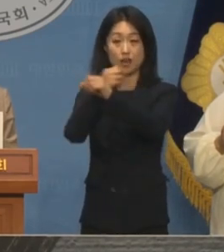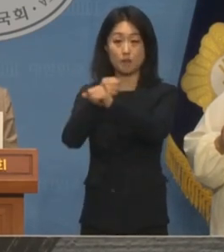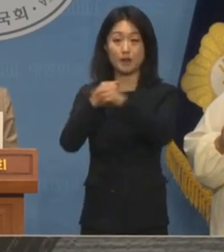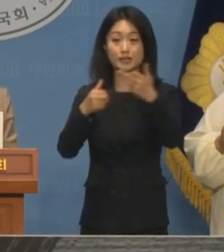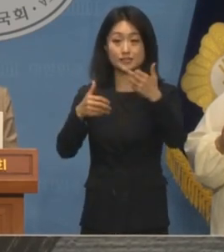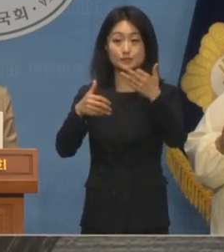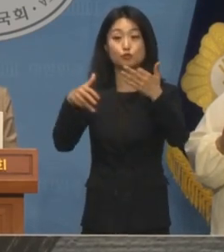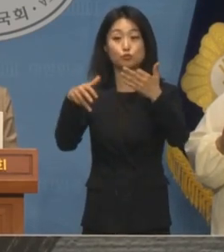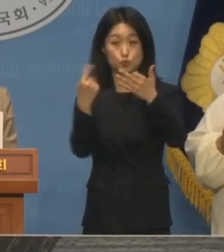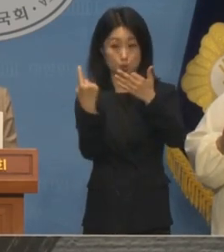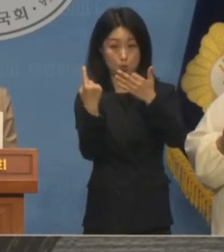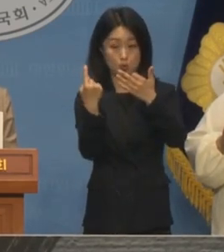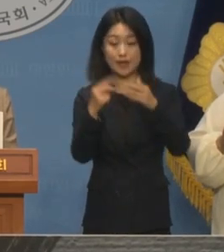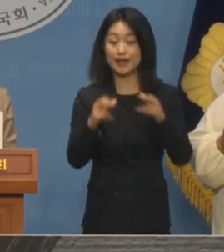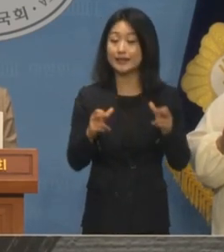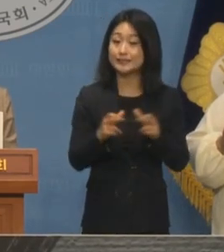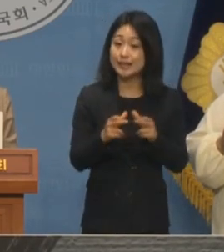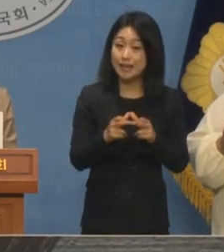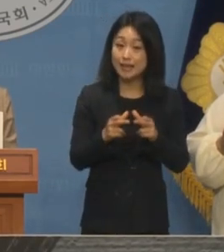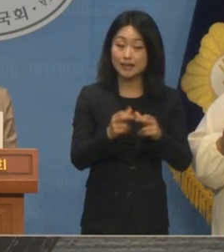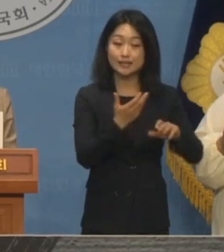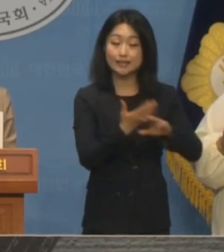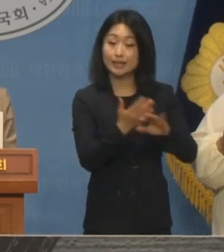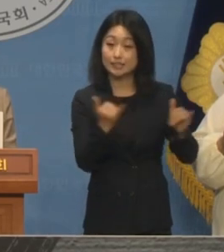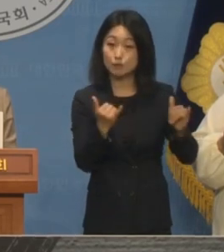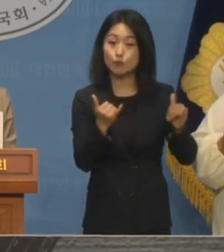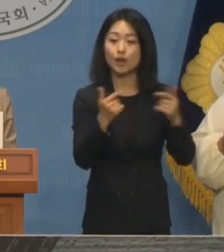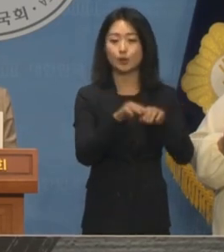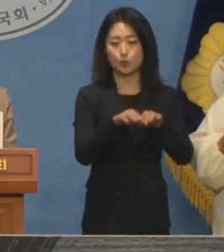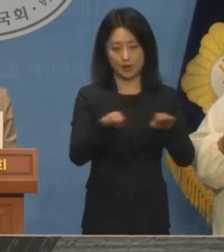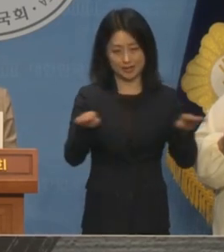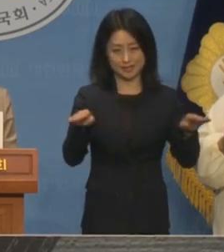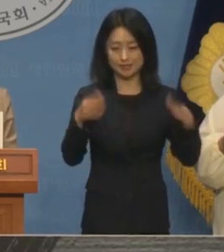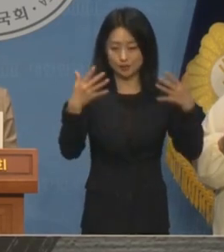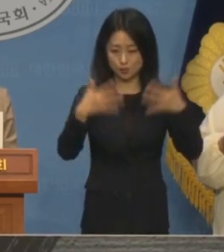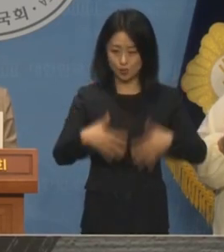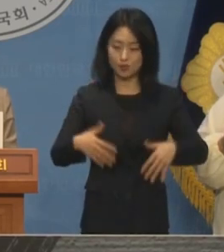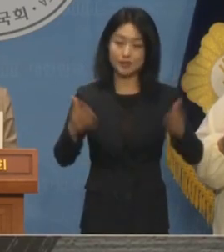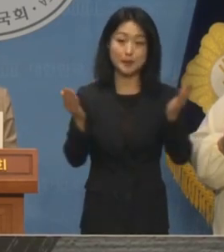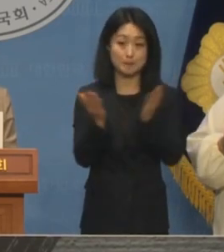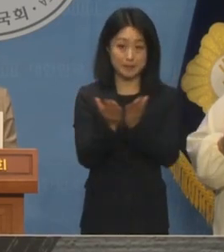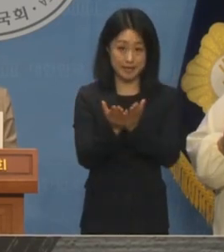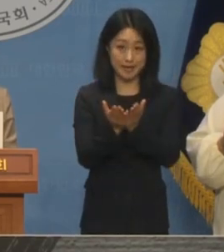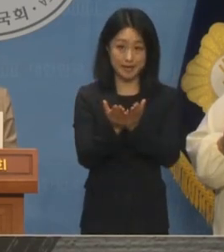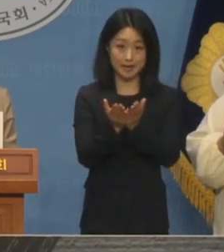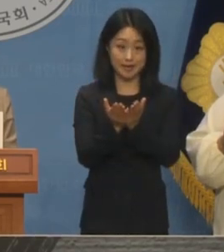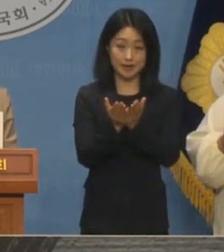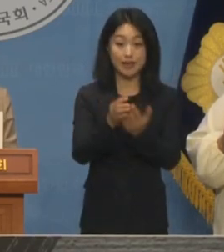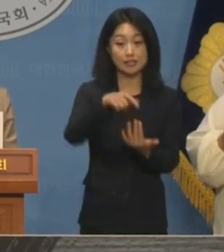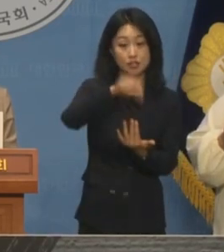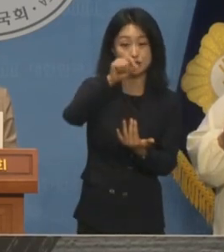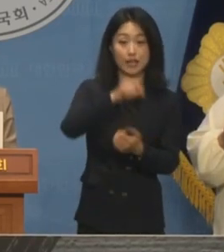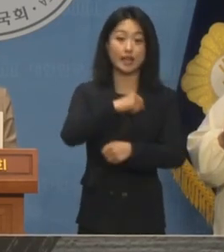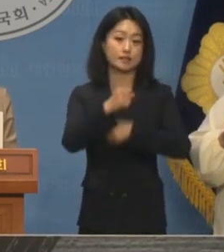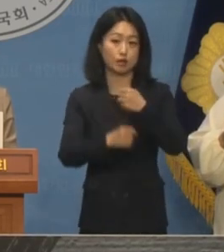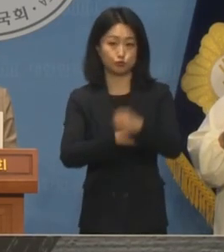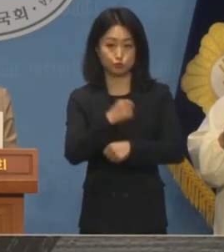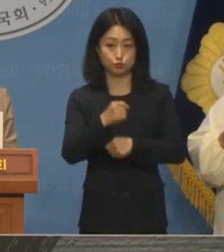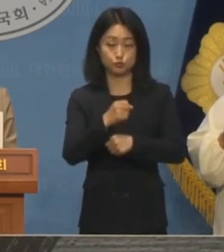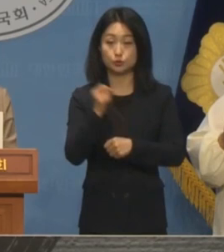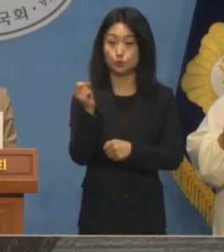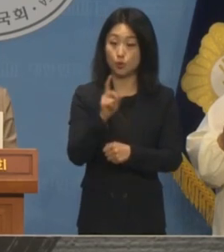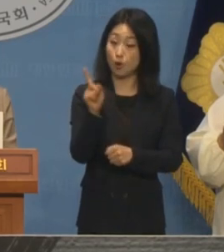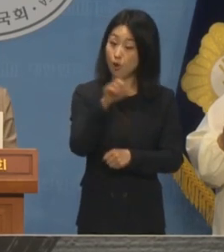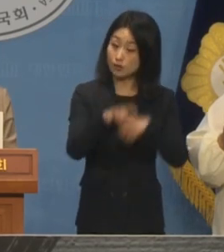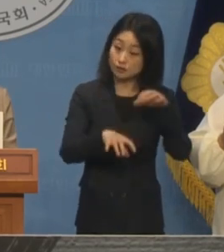제19조는 장애인은 다른 사람들과 동등한 조건으로 거주지 선택의 자유,